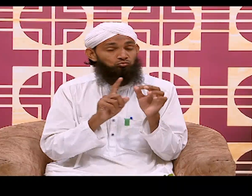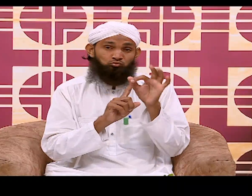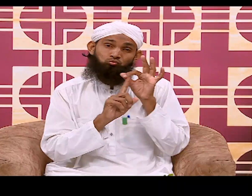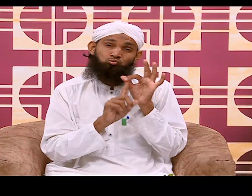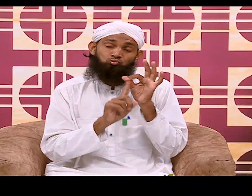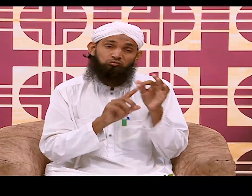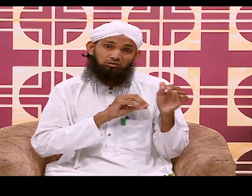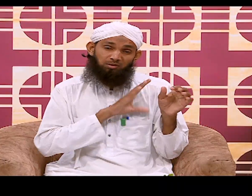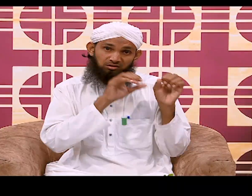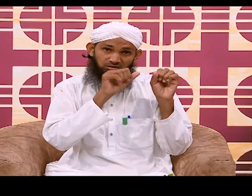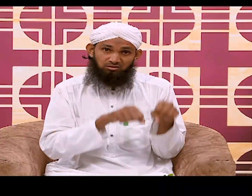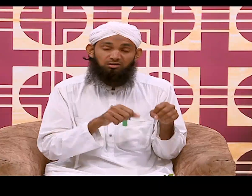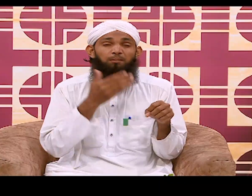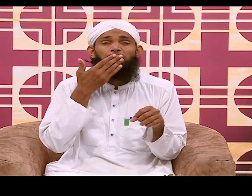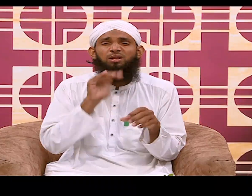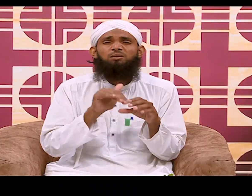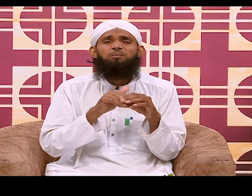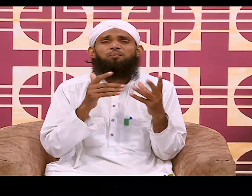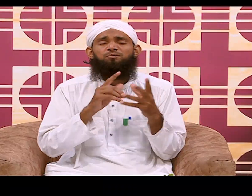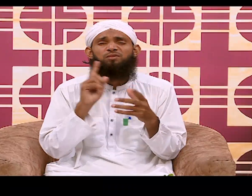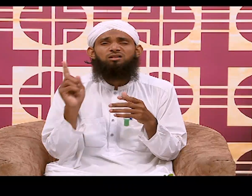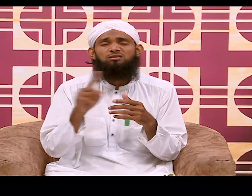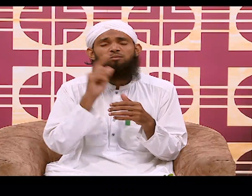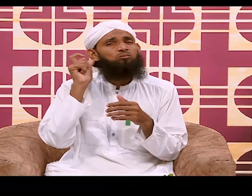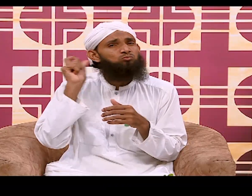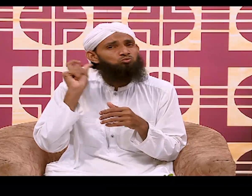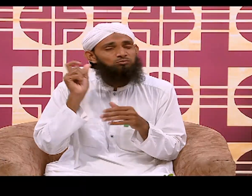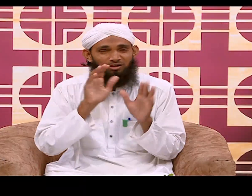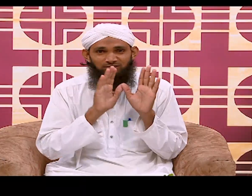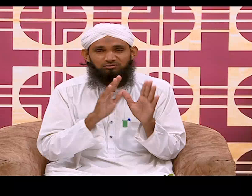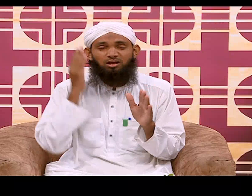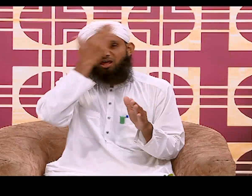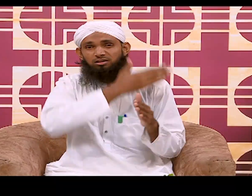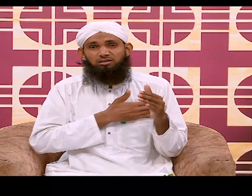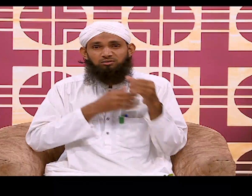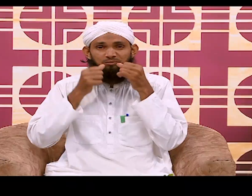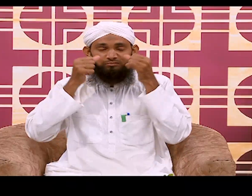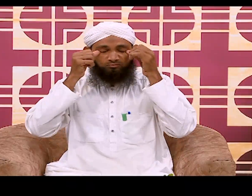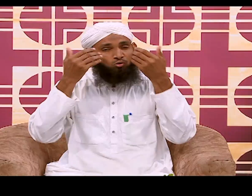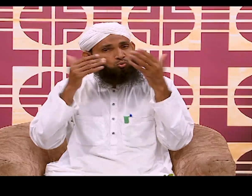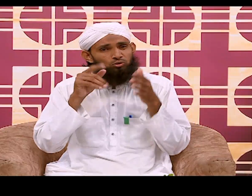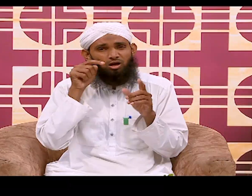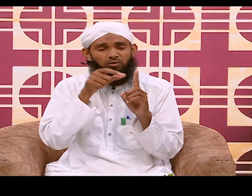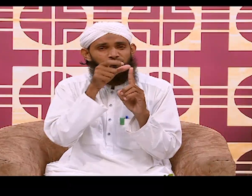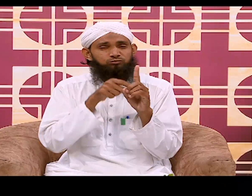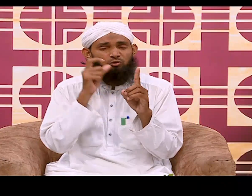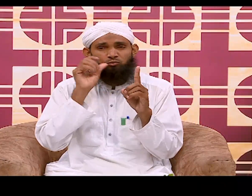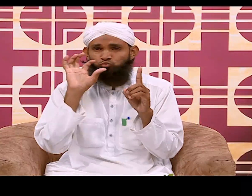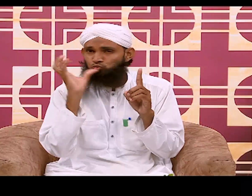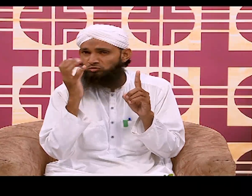ادنا حالت ہے۔ مطلب یہ کہ ہر وہ شخص جس نے کلمہ پڑھا ہے، اب چاہے وہ دنیا دار ہے، چاہے